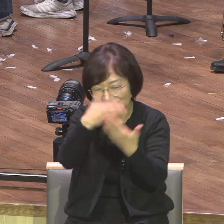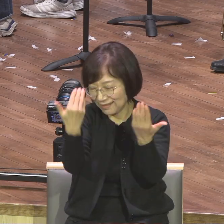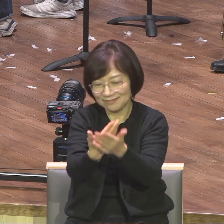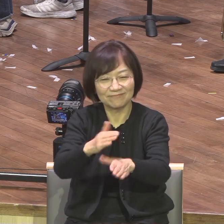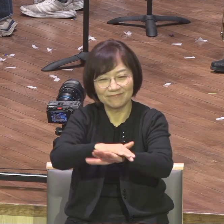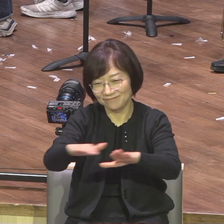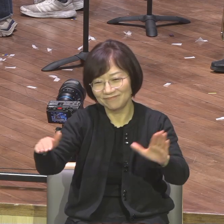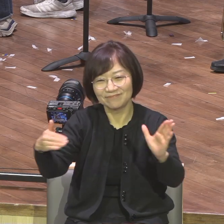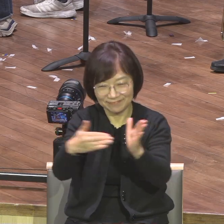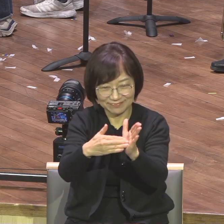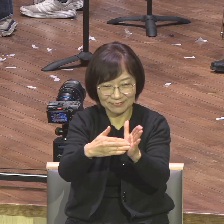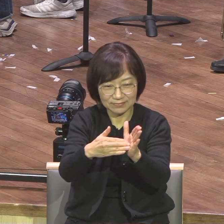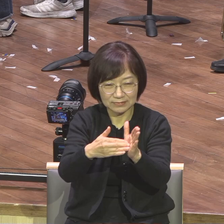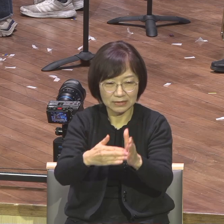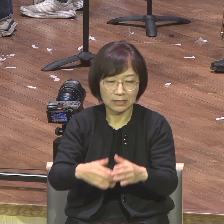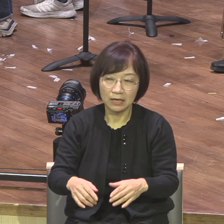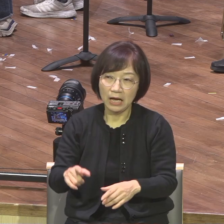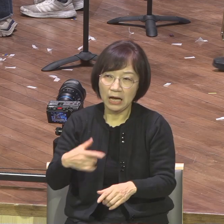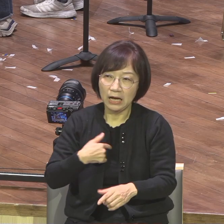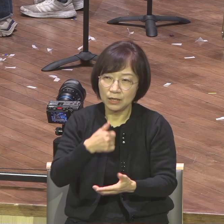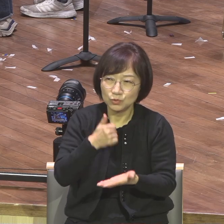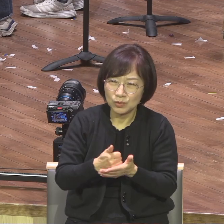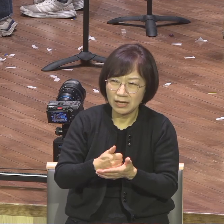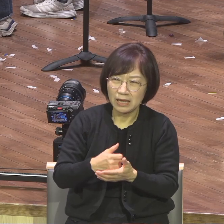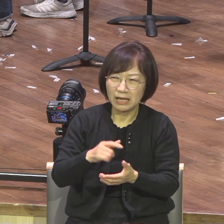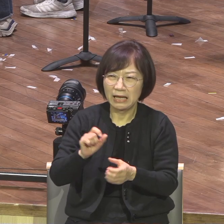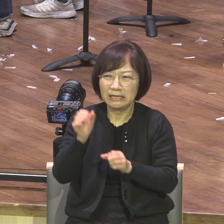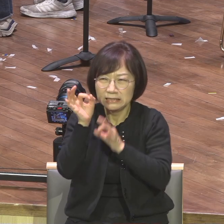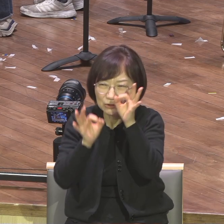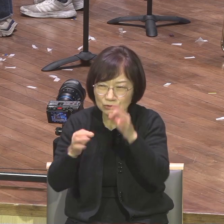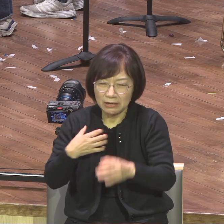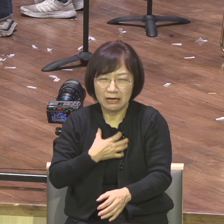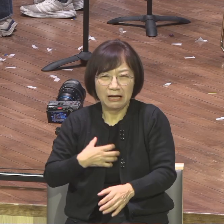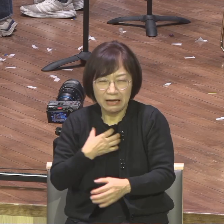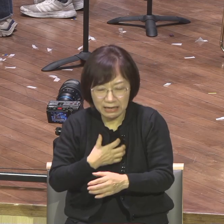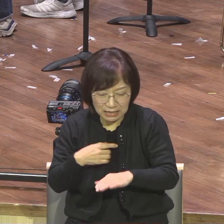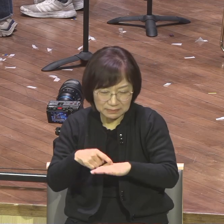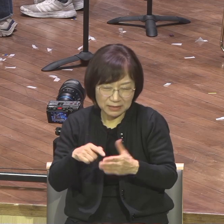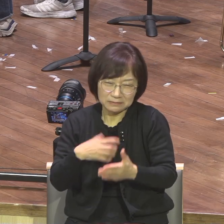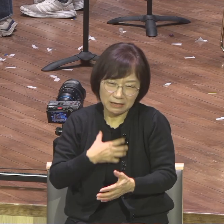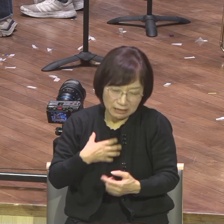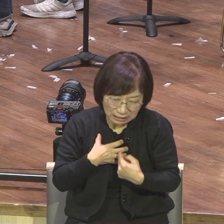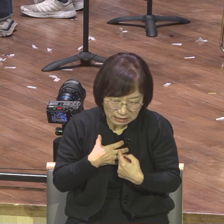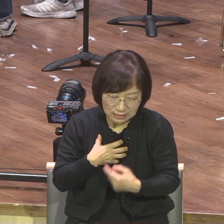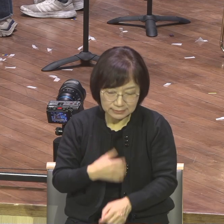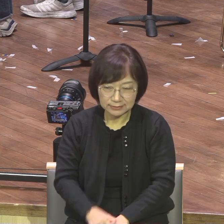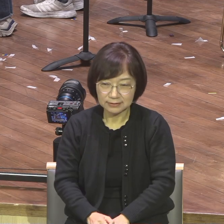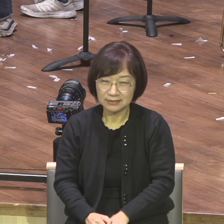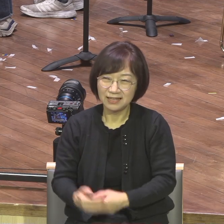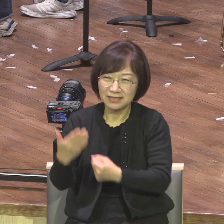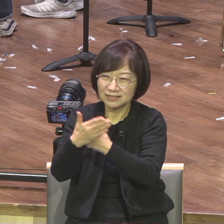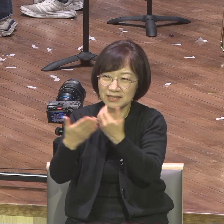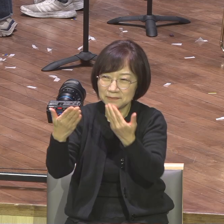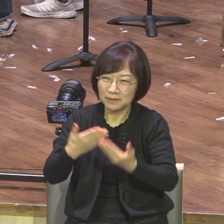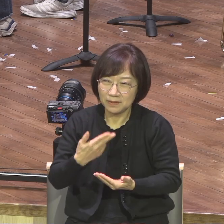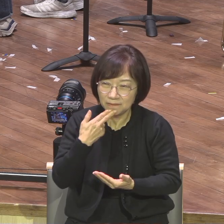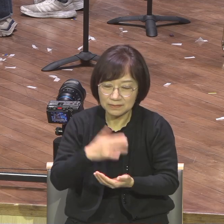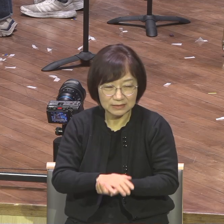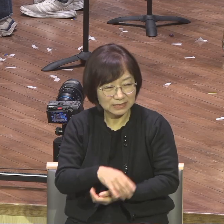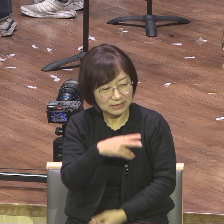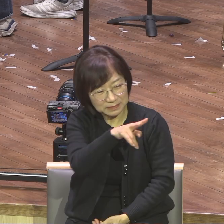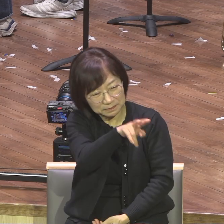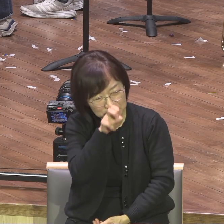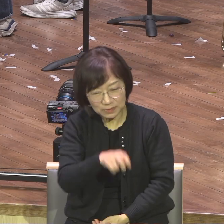그것 때문에 낙심하고 좌절하고 마음이 다쳐가지고 은혜도 못 받고 매 시기하고 질투하고 상처 주고 상처